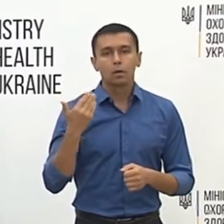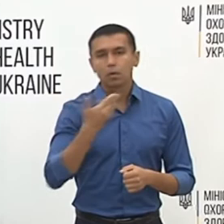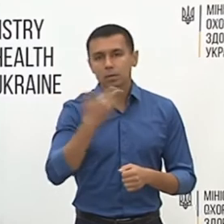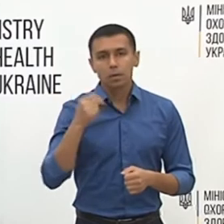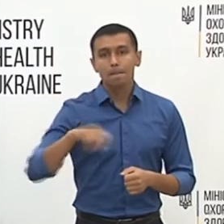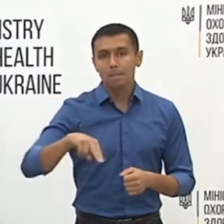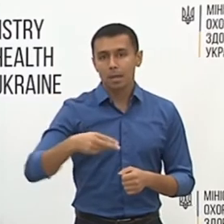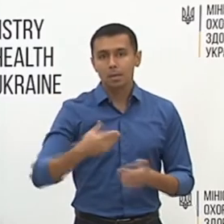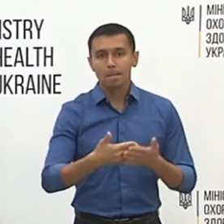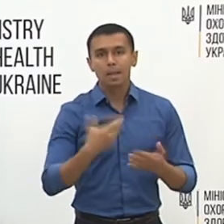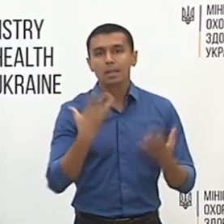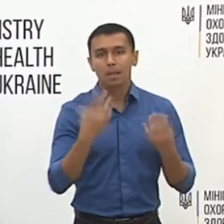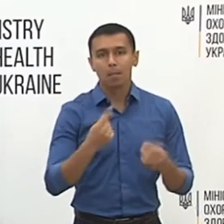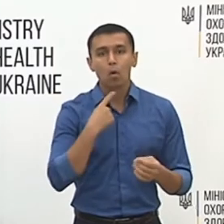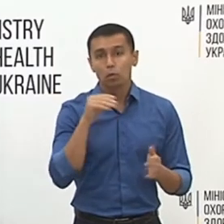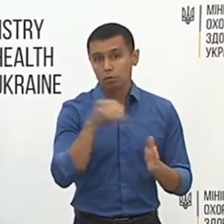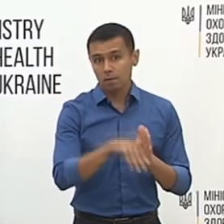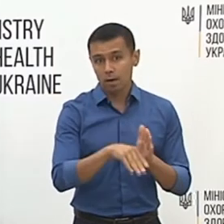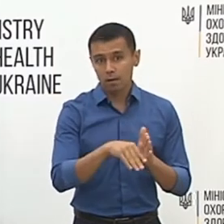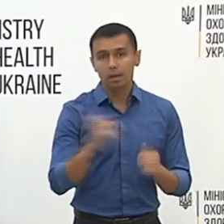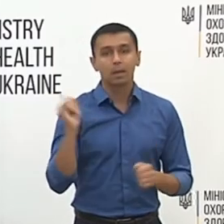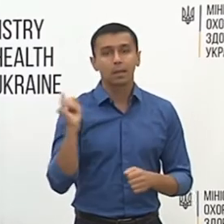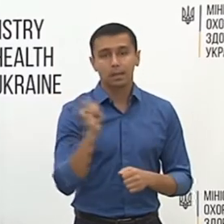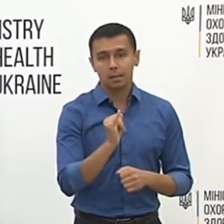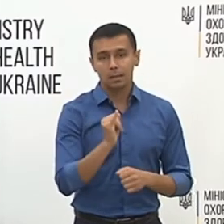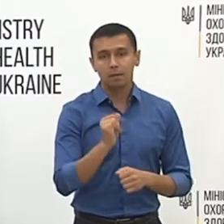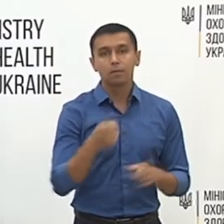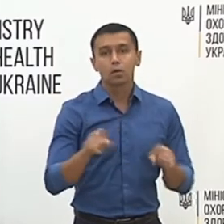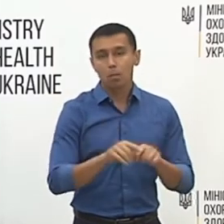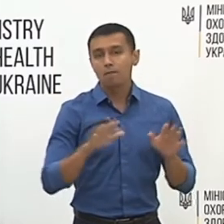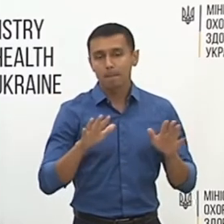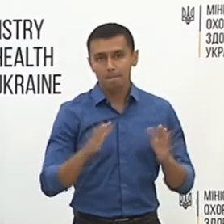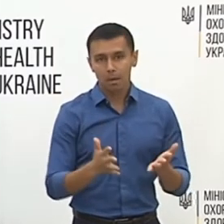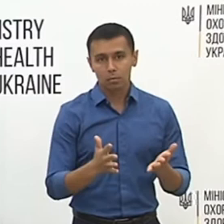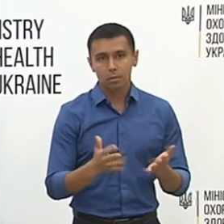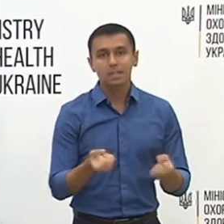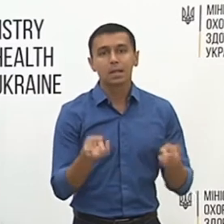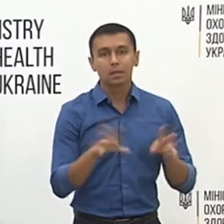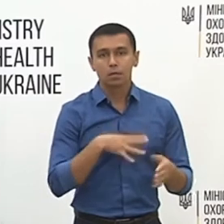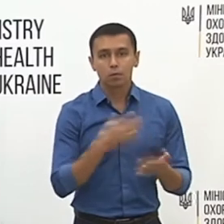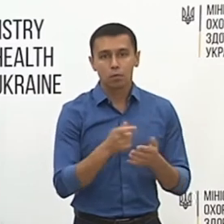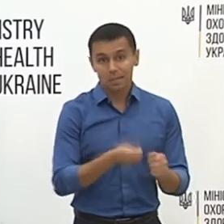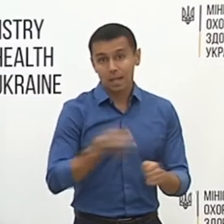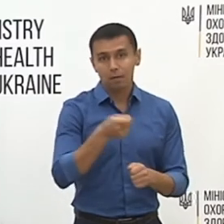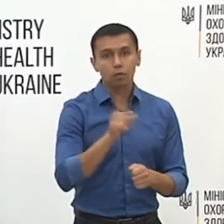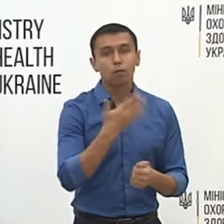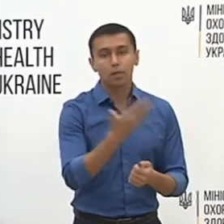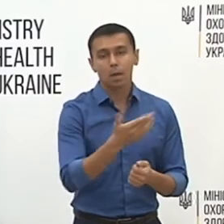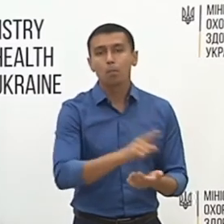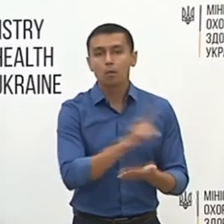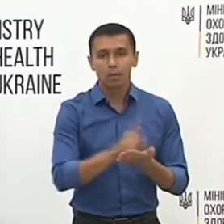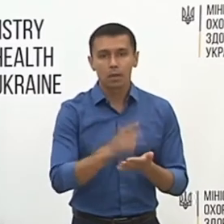останньої п'ятниці перед ним голосування. І в такому випадку залишити свою заяву, що вона